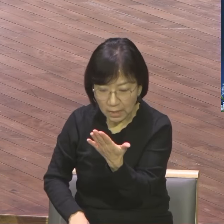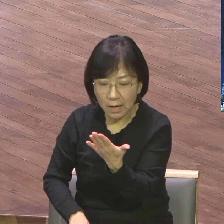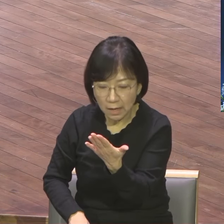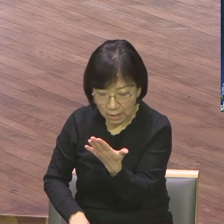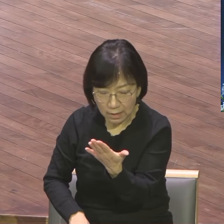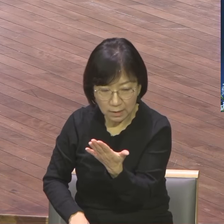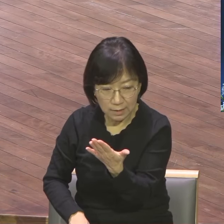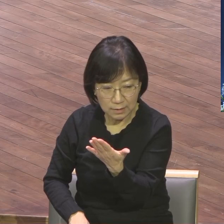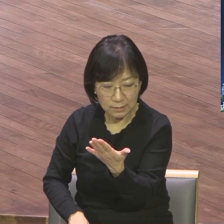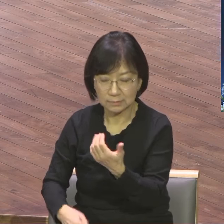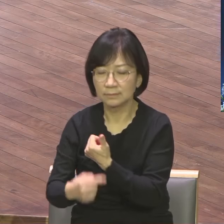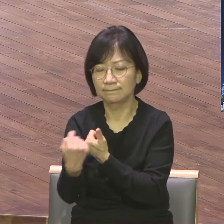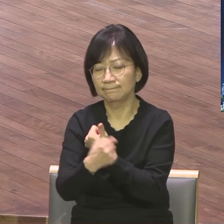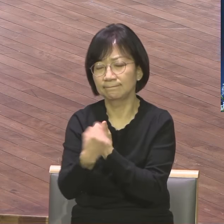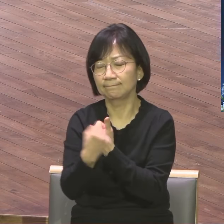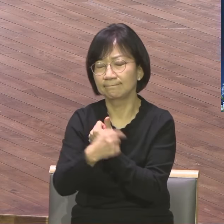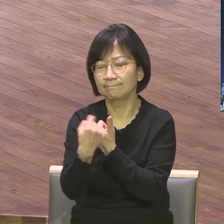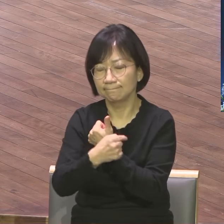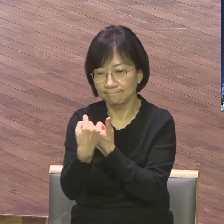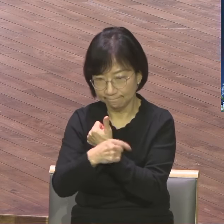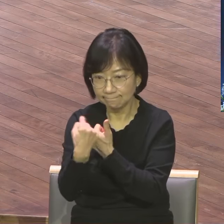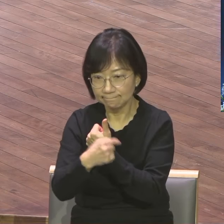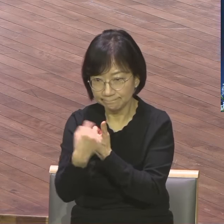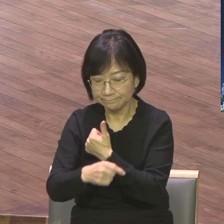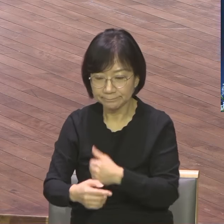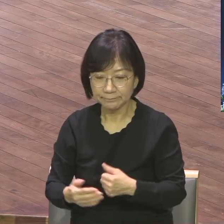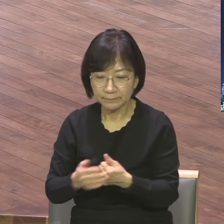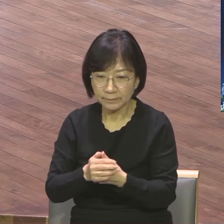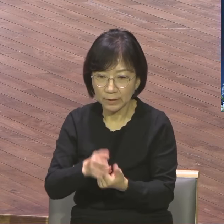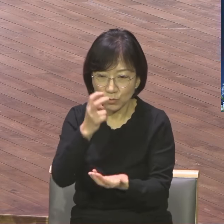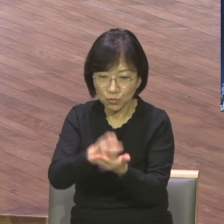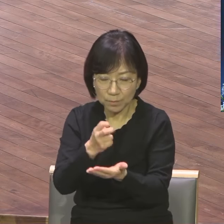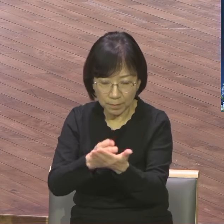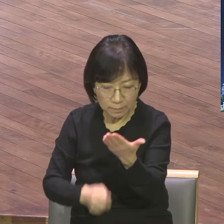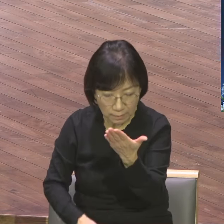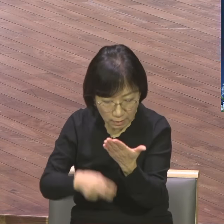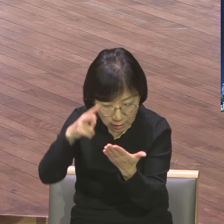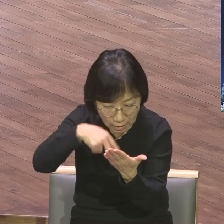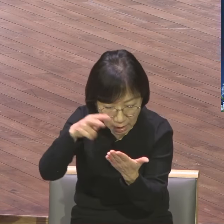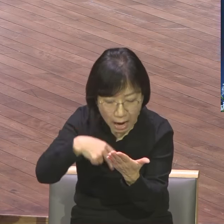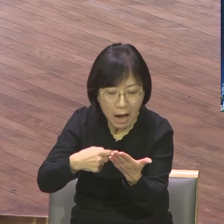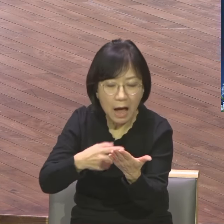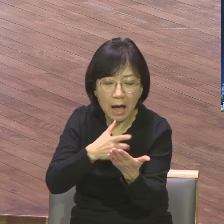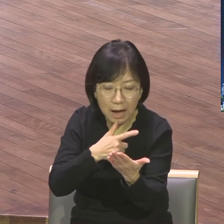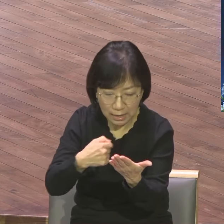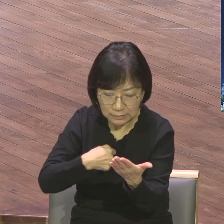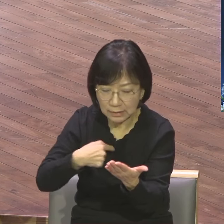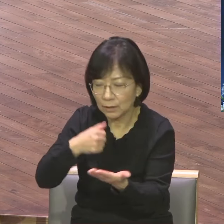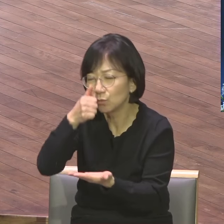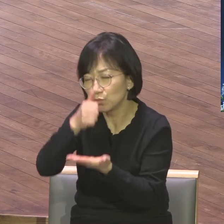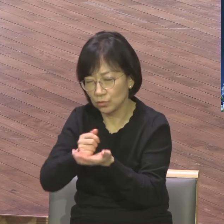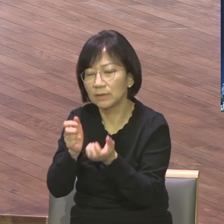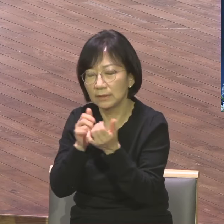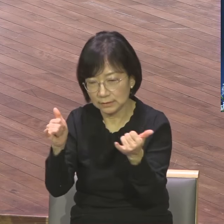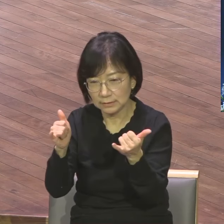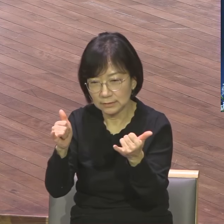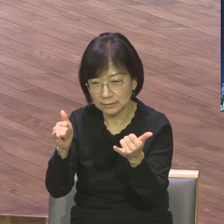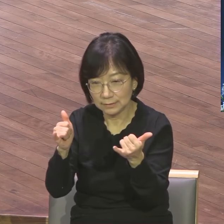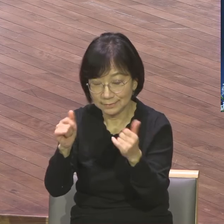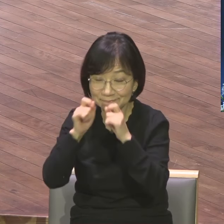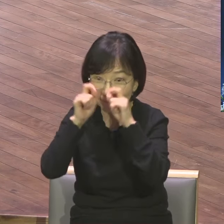거예요. 그래서 인간은 율법을 통해 내가 죄임을 깨닫게 됩니다. 그렇다면 이젠